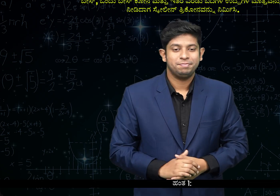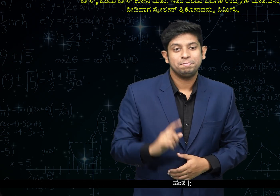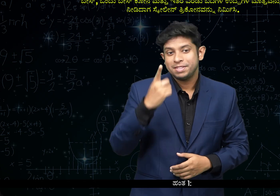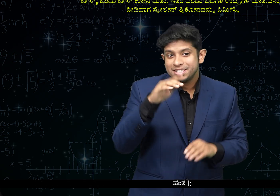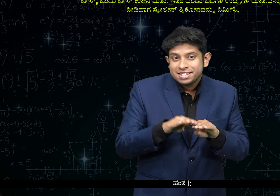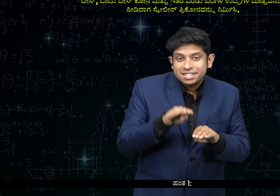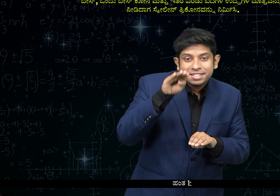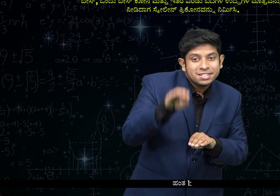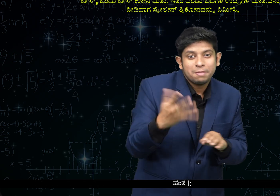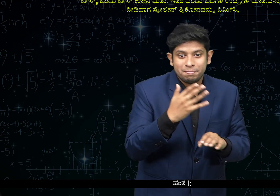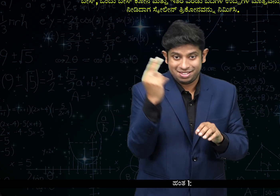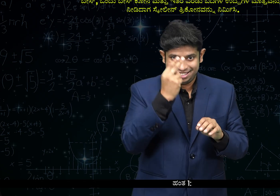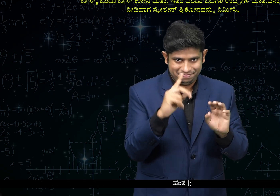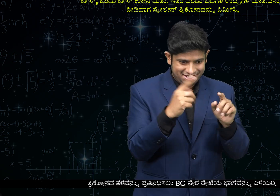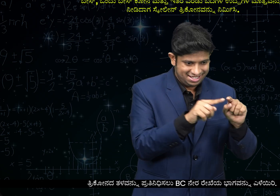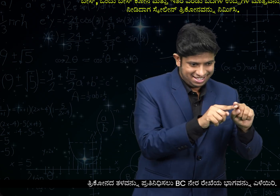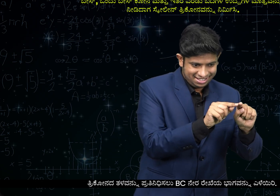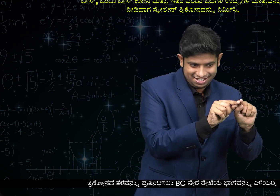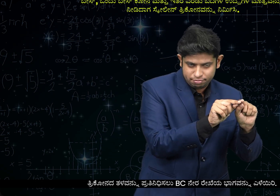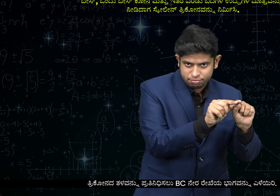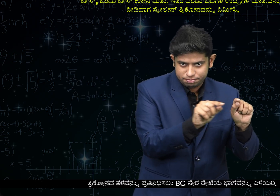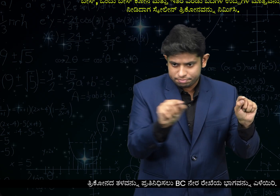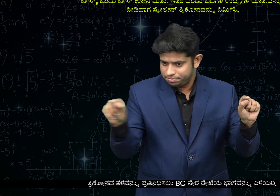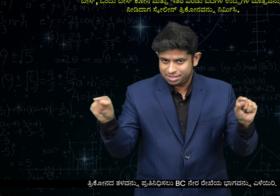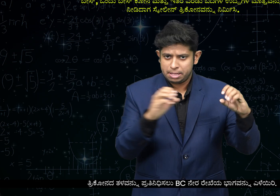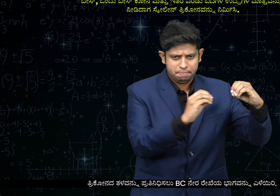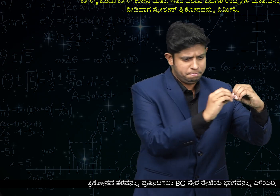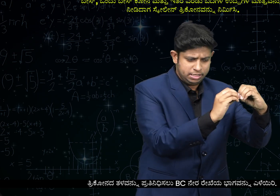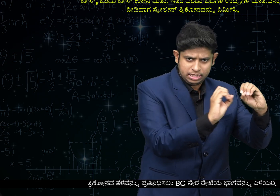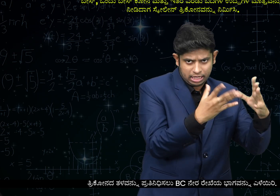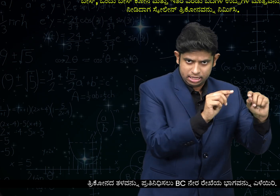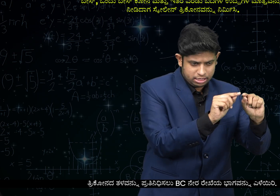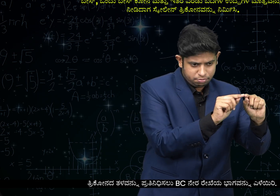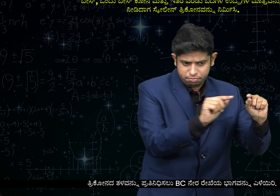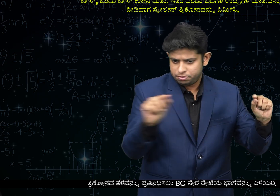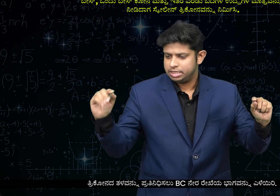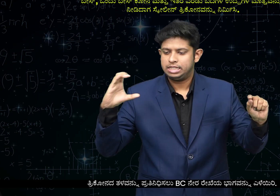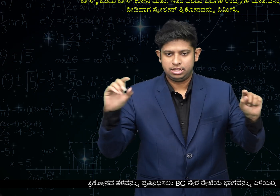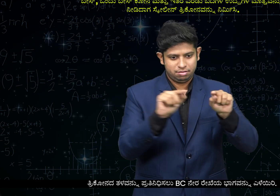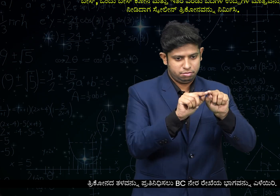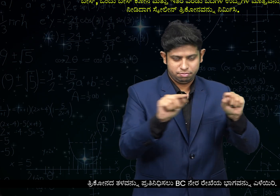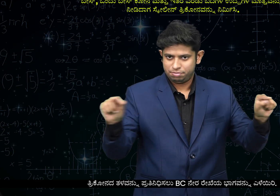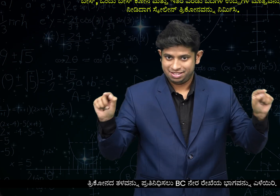ಹಂತ 1. ತ್ರಿಕೋನದ ತಲವನ್ನು ಪ್ರತಿನಿಧಿಸಲು ಬಿಸಿ ನೇರ ರೇಖೆಯ ಭಾಗವನ್ನು ಎಳೆಯಿರಿ.